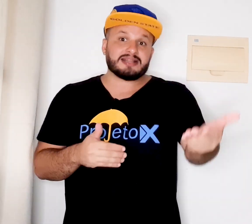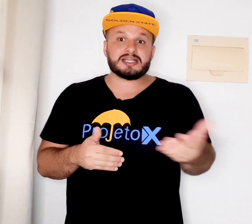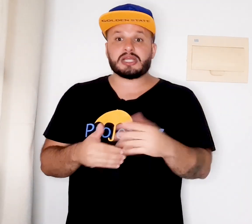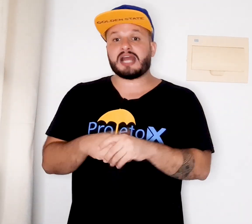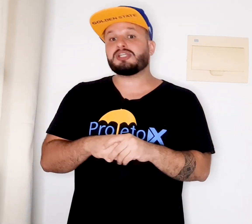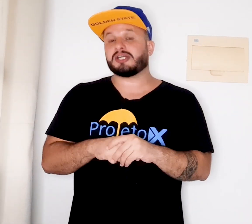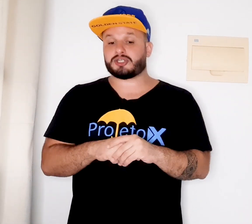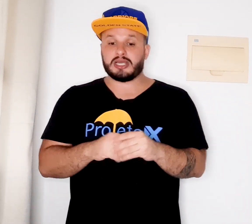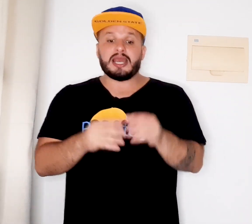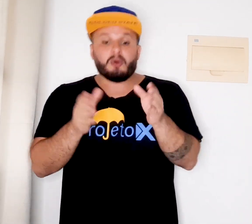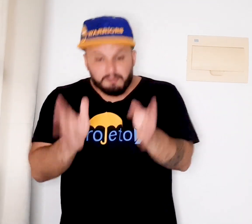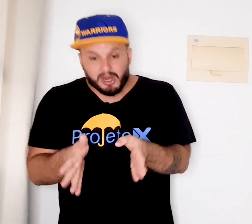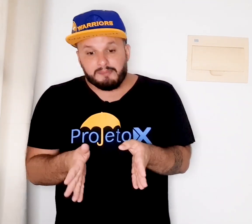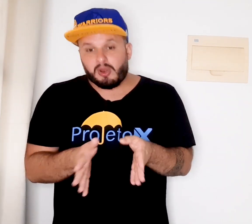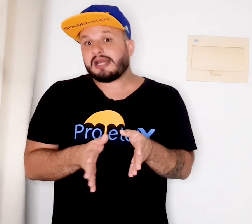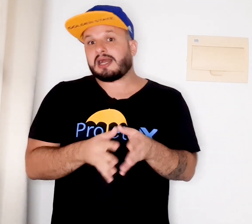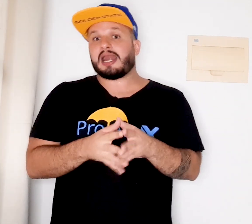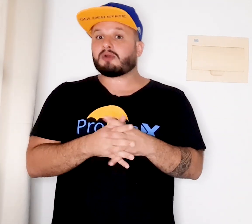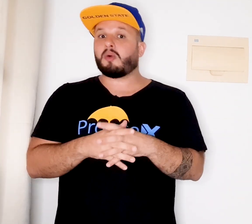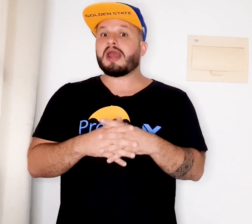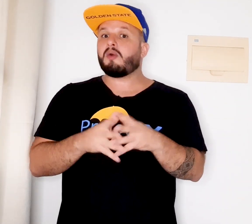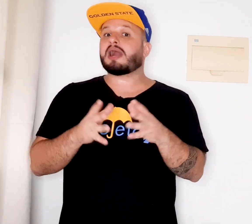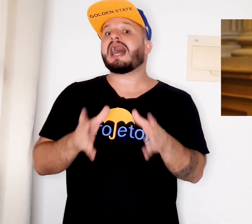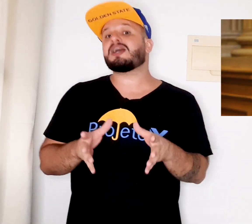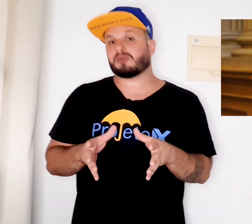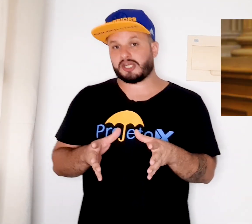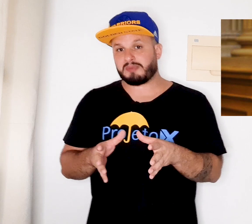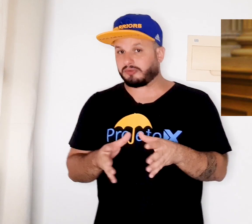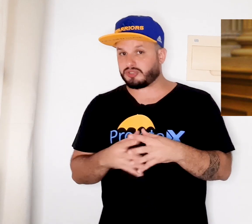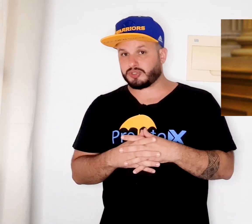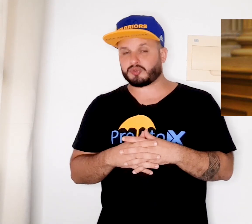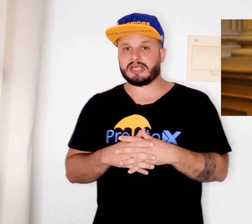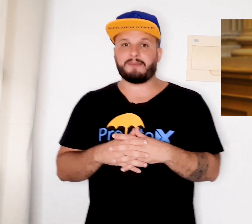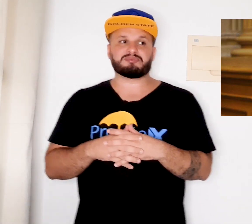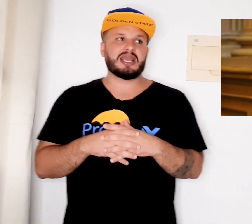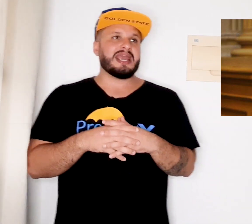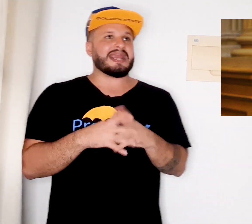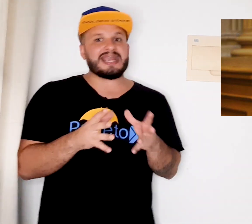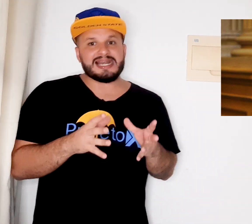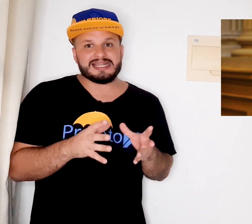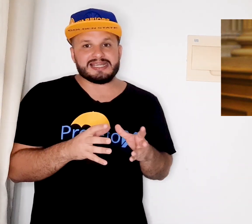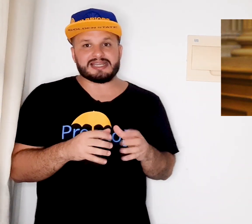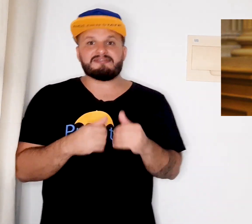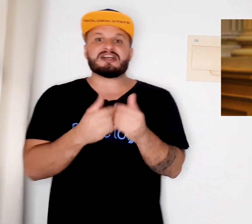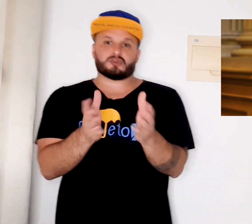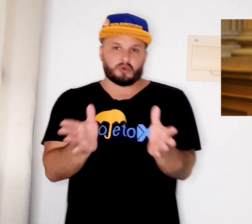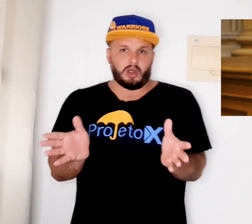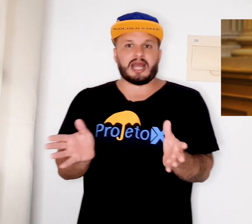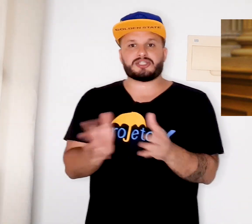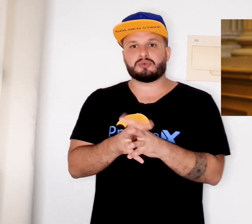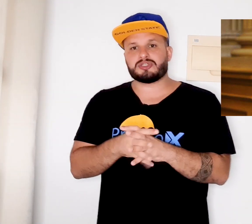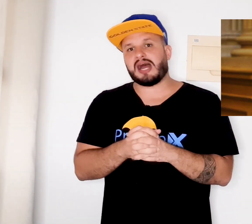levadas adiante. O próprio Arlacon é um caso a respeito disso, né? Ele que vazou os